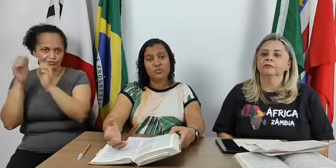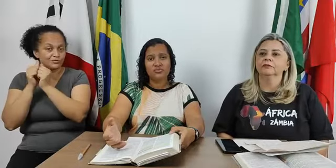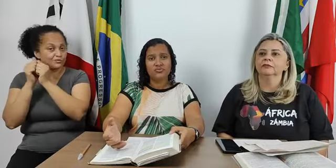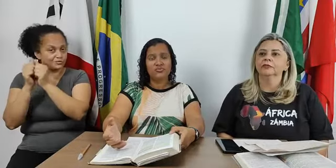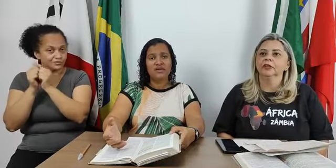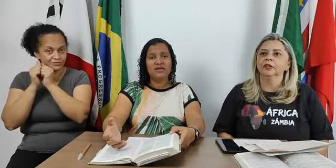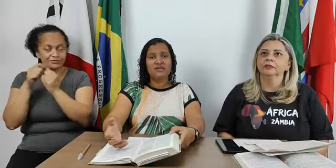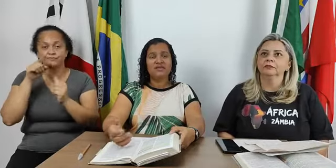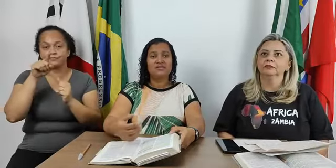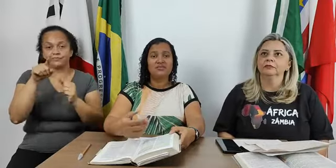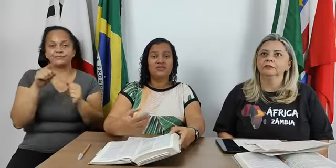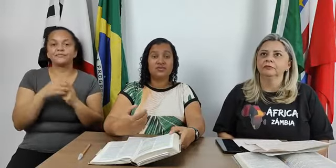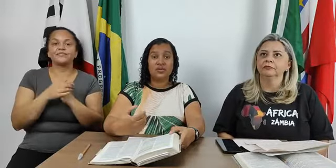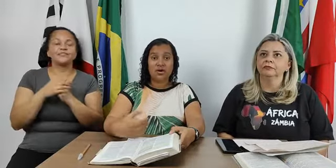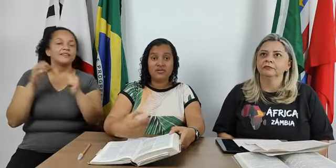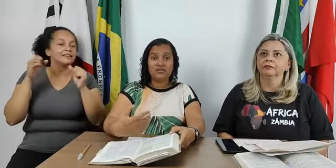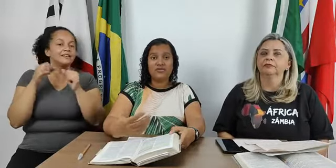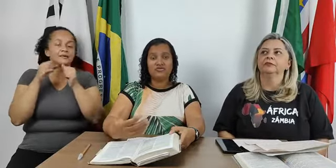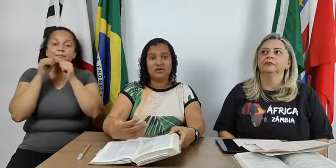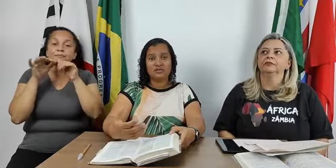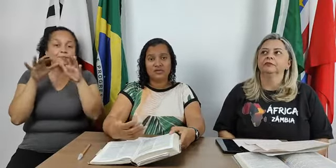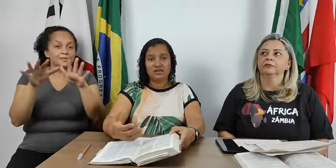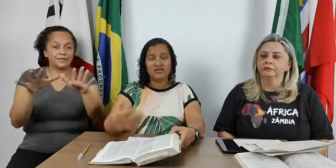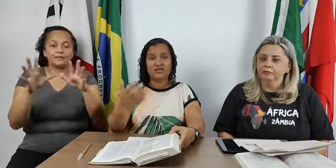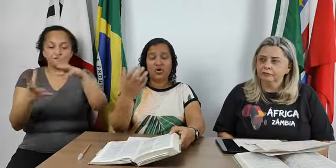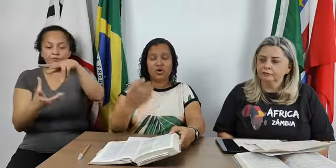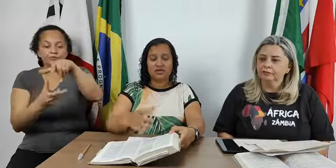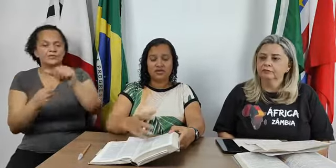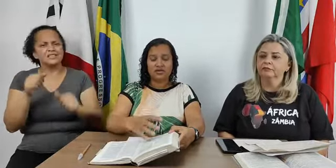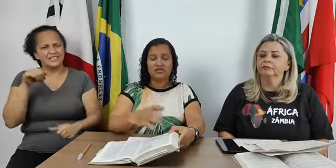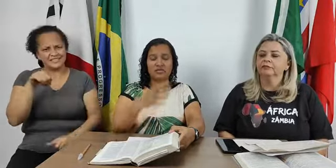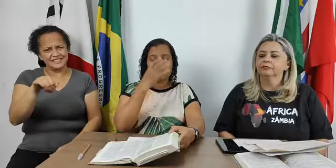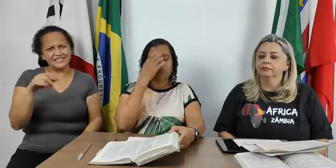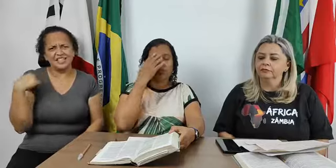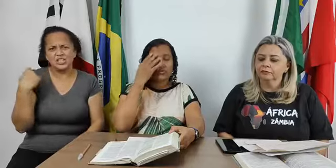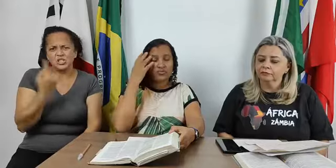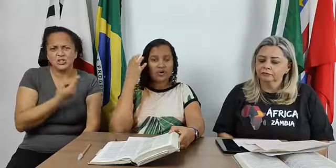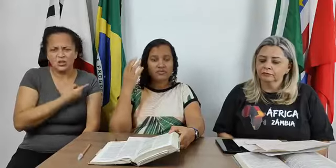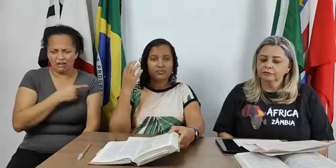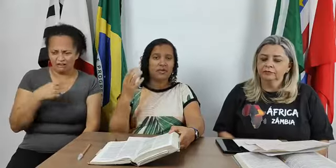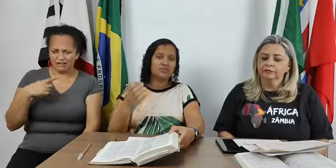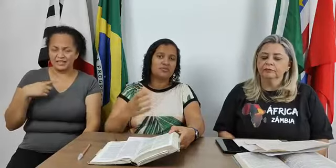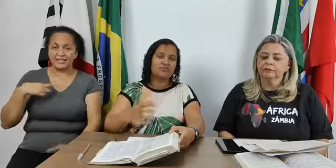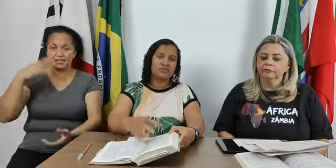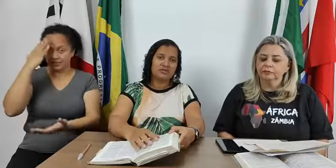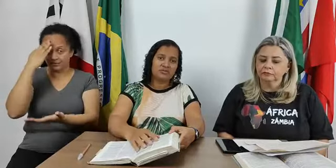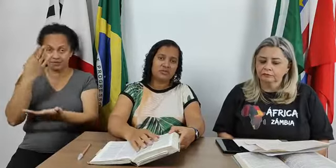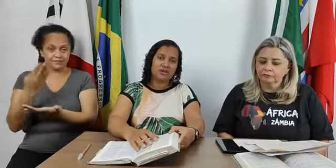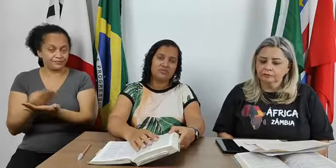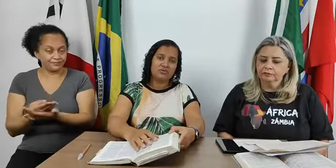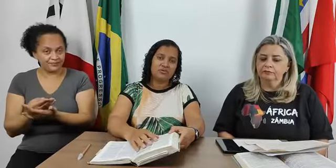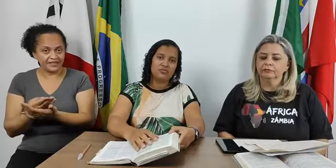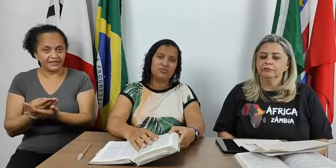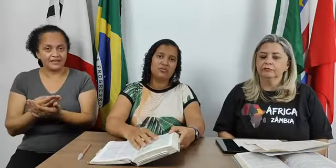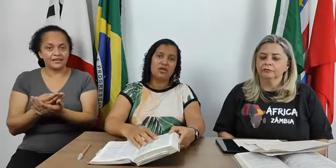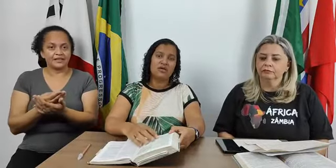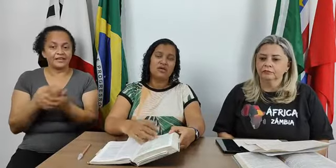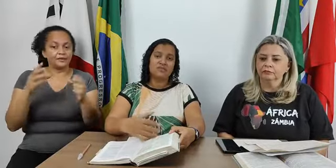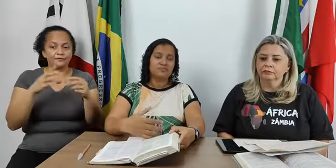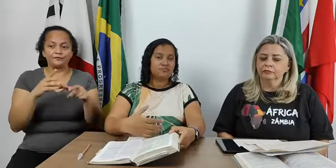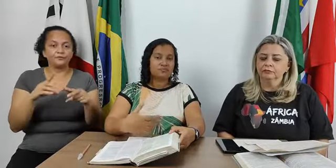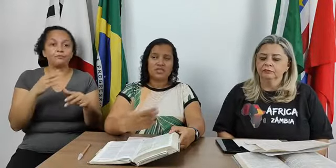luz do mundo. Então, se nós não estivermos aqui, se nós que tivemos os nossos olhos abertos para a verdade da palavra de